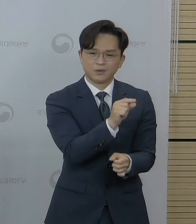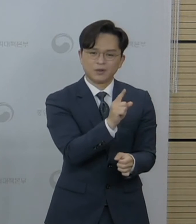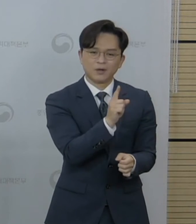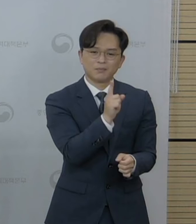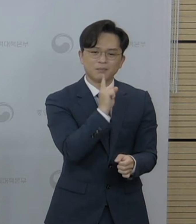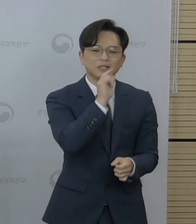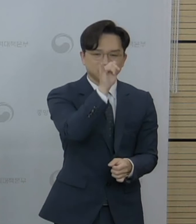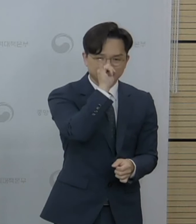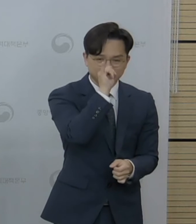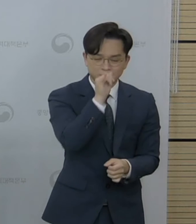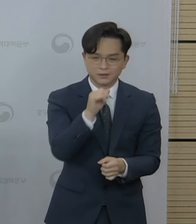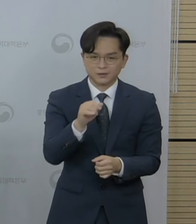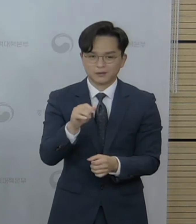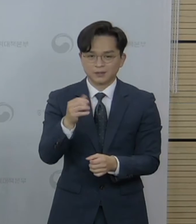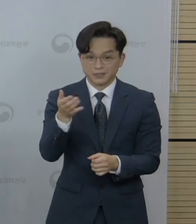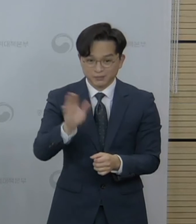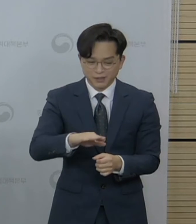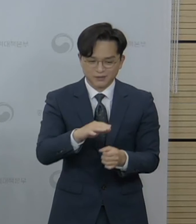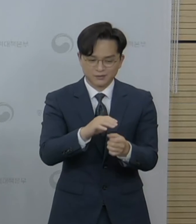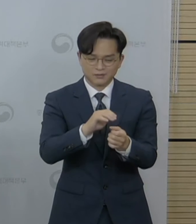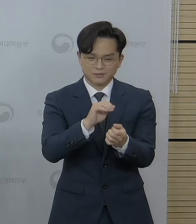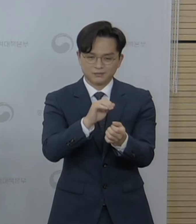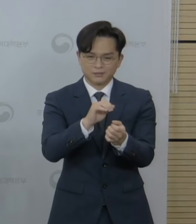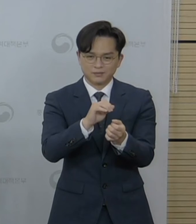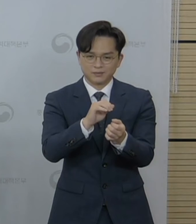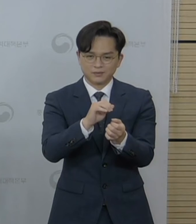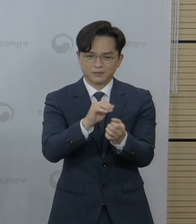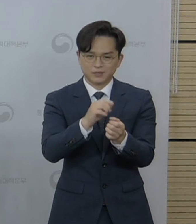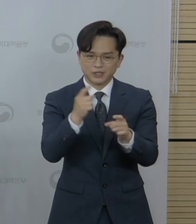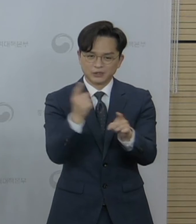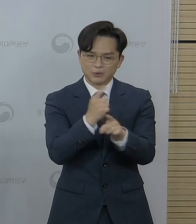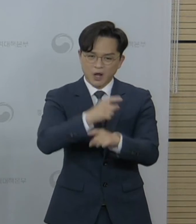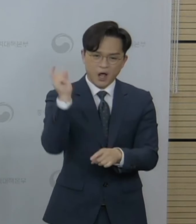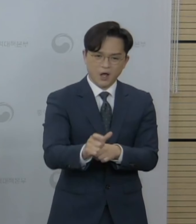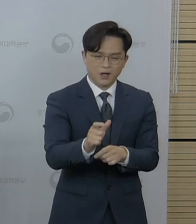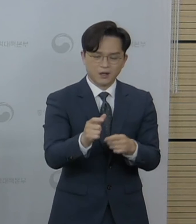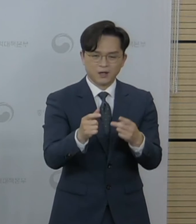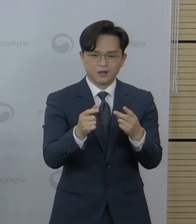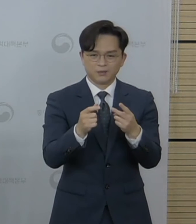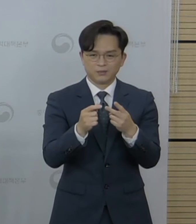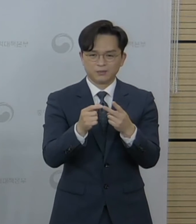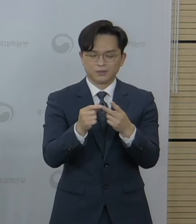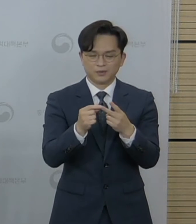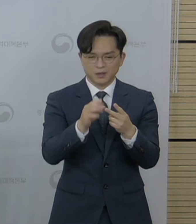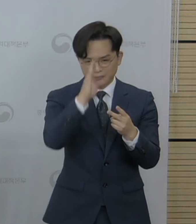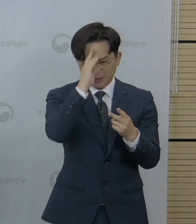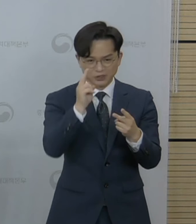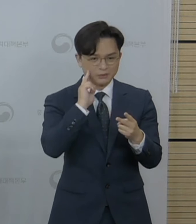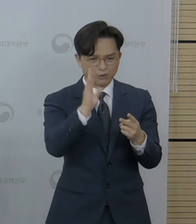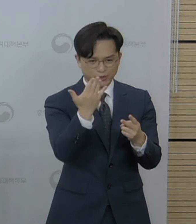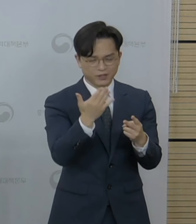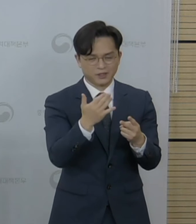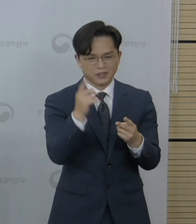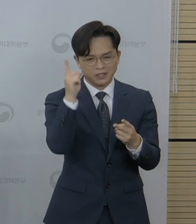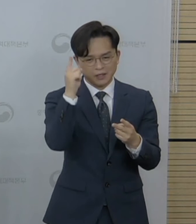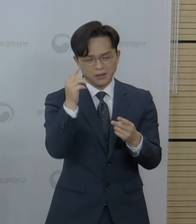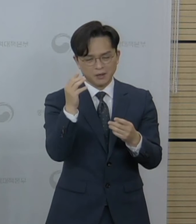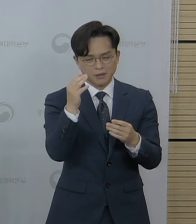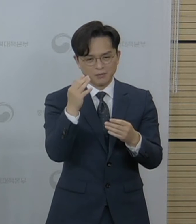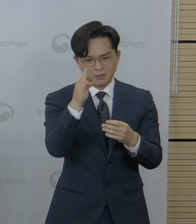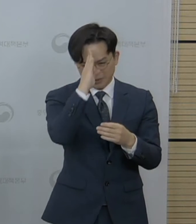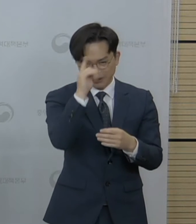등에 영향을 준다는 근거는 아직까지 발견되지 않았으며 남아공 변이주의 경우에도